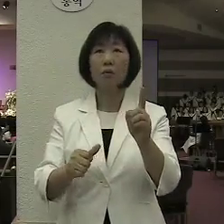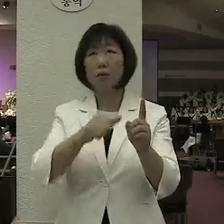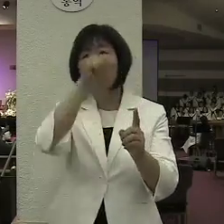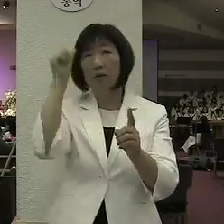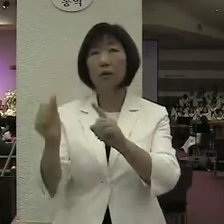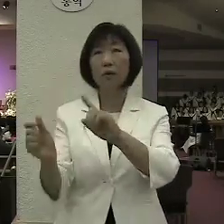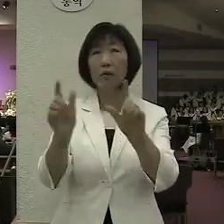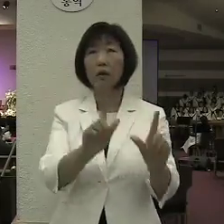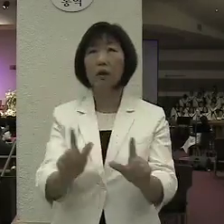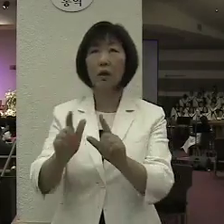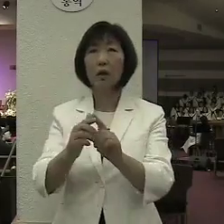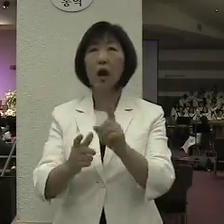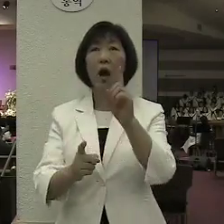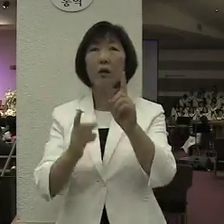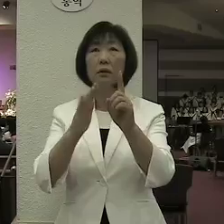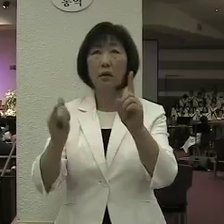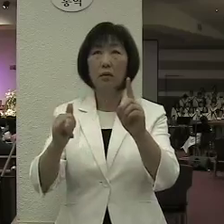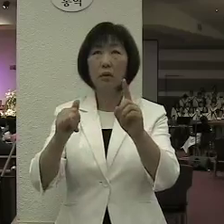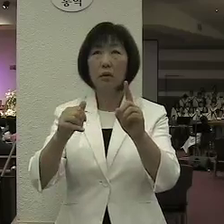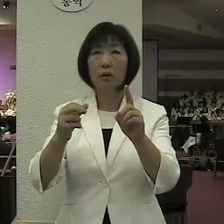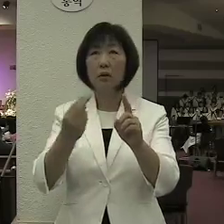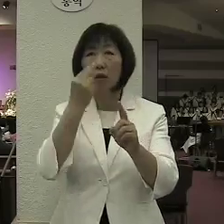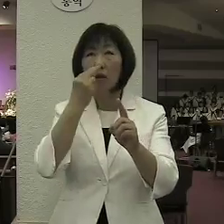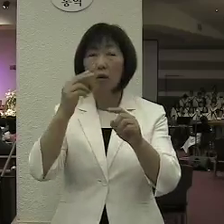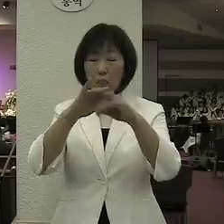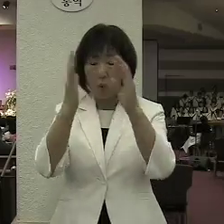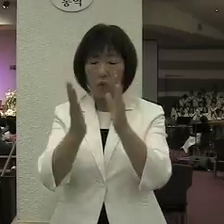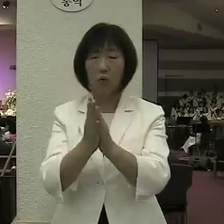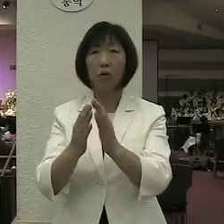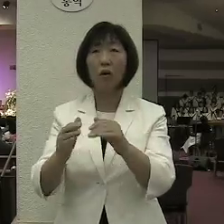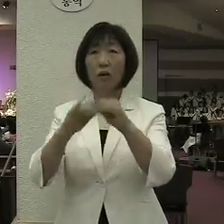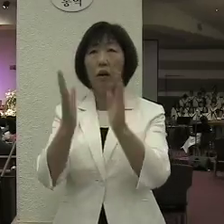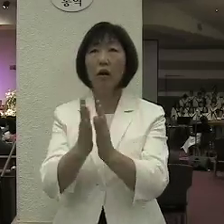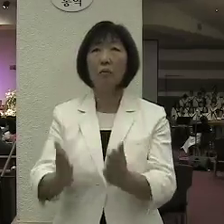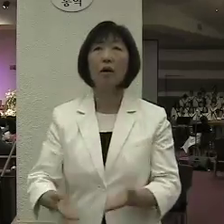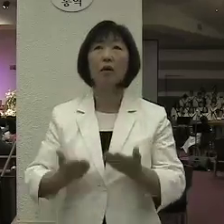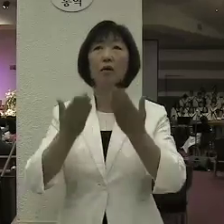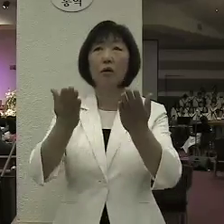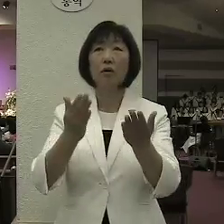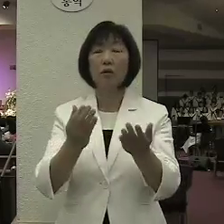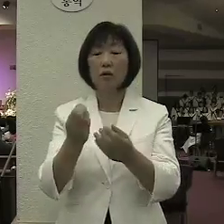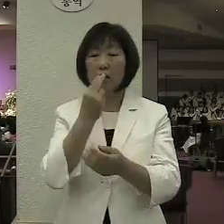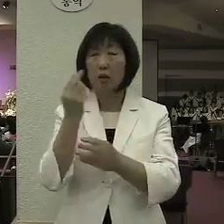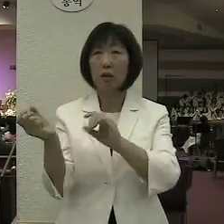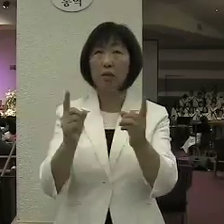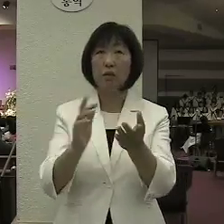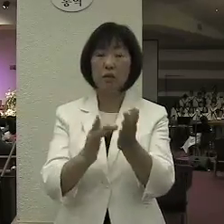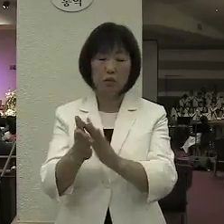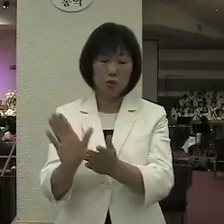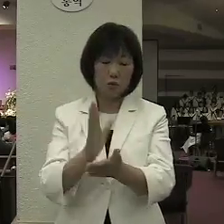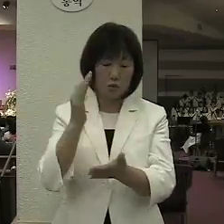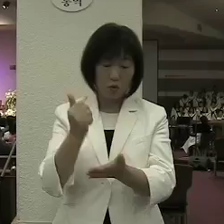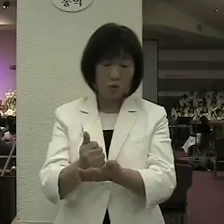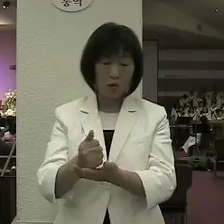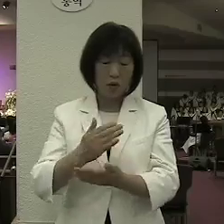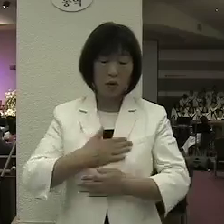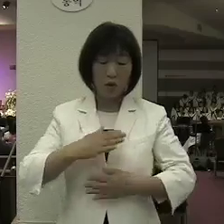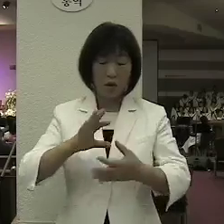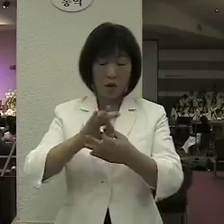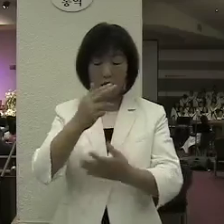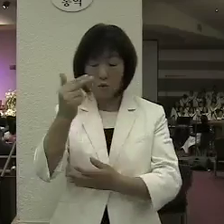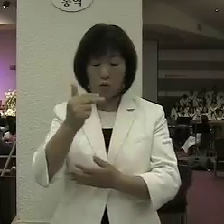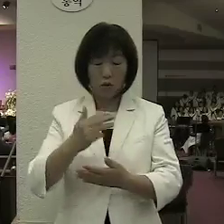묻혀있고 공자도 무덤에 묻혀있고 모하머드도 무덤에 묻혀있지만 우리 주 예수 그리스도의 무덤은